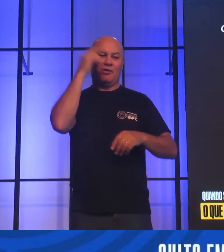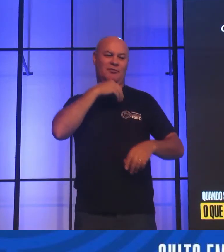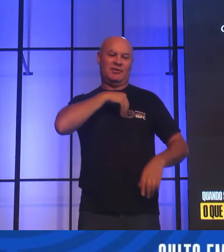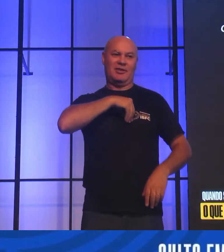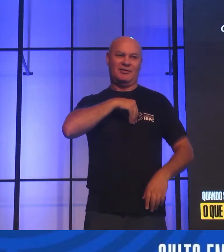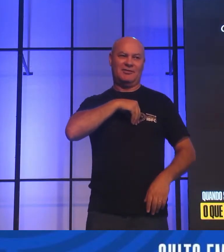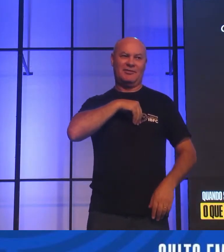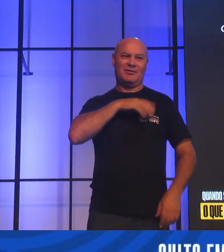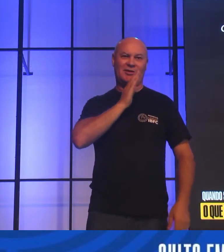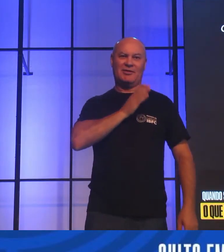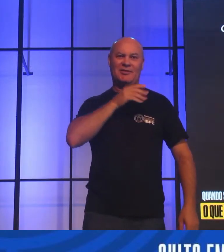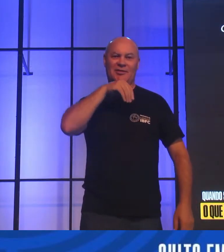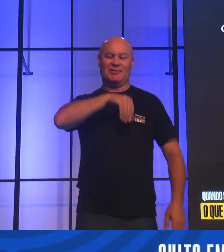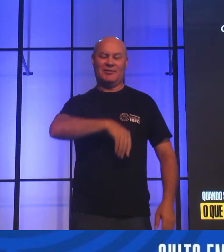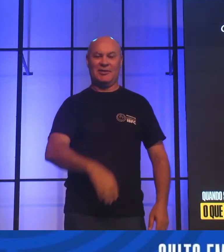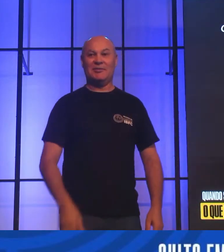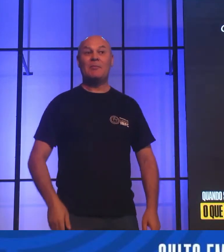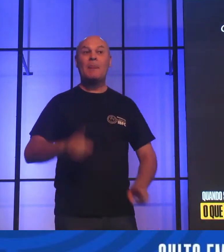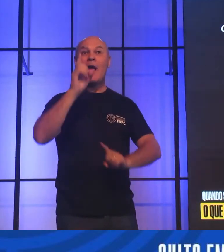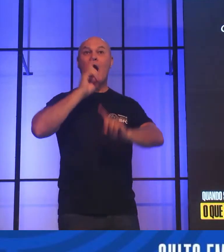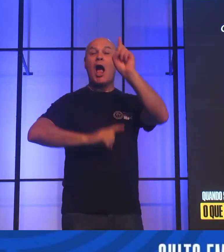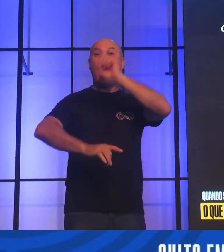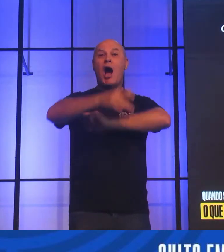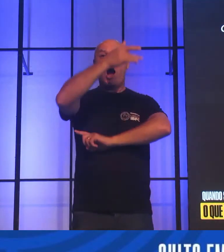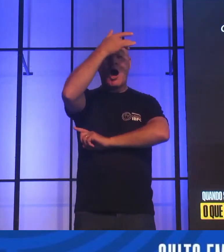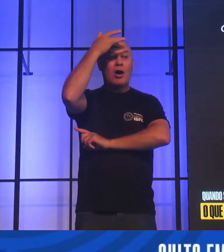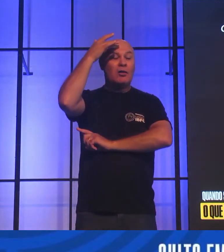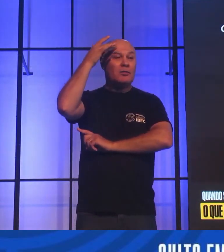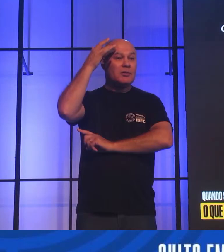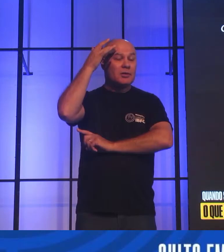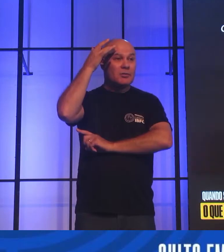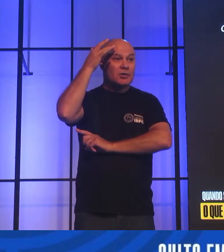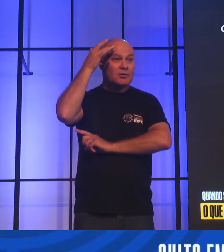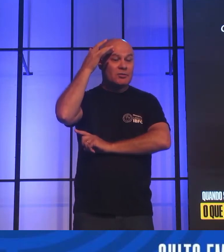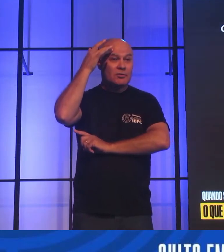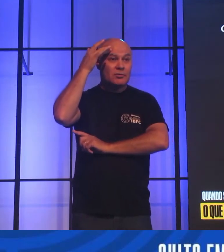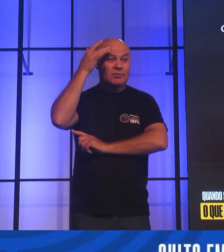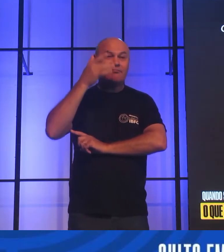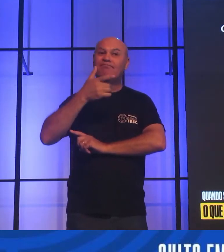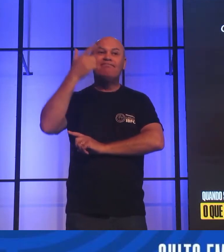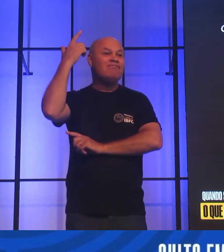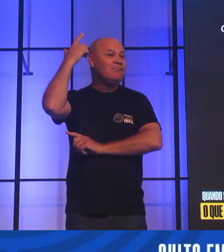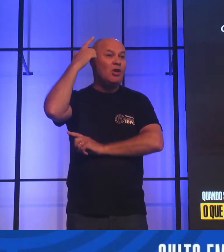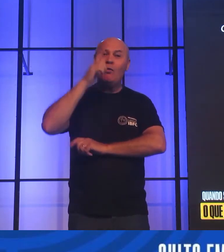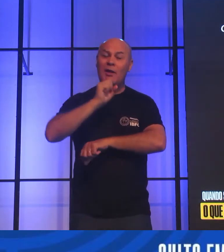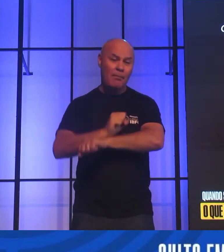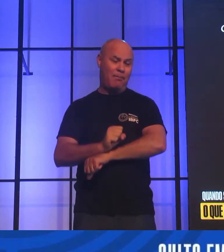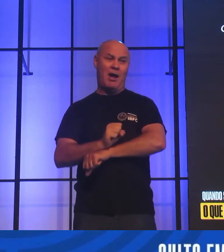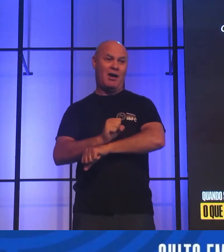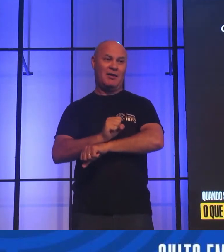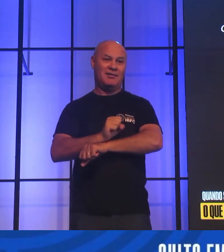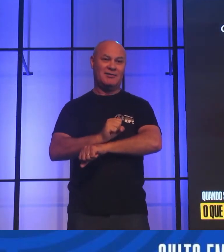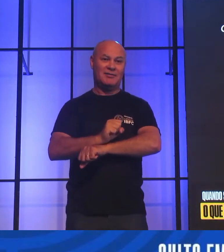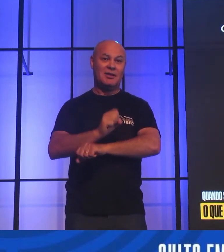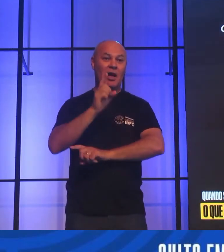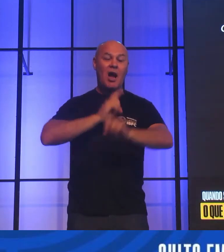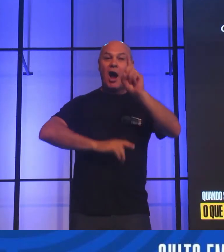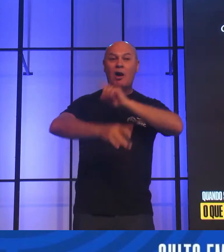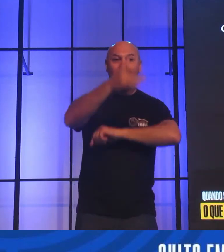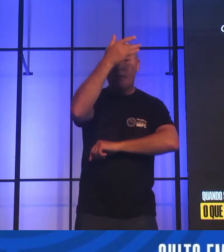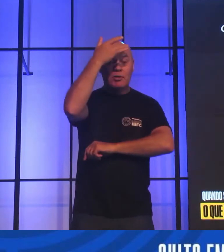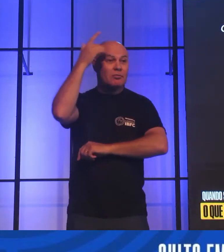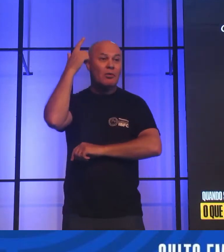pessoas que não conseguem romper um ciclo de reação. Existem pessoas que